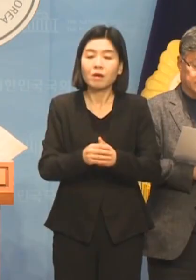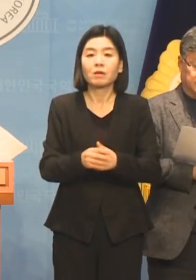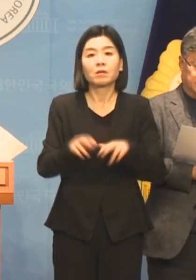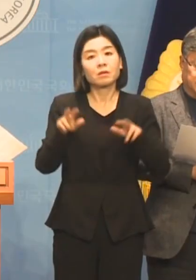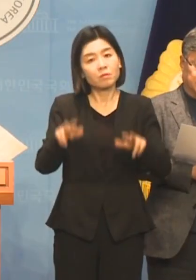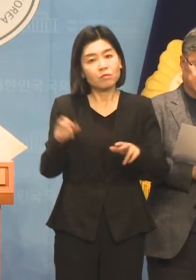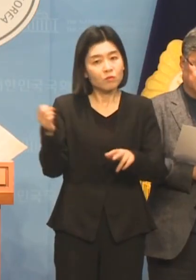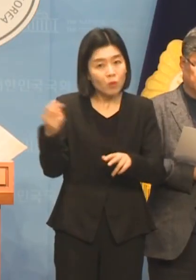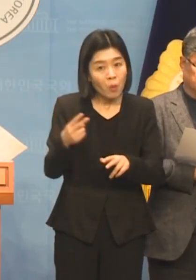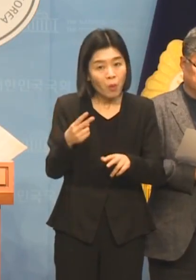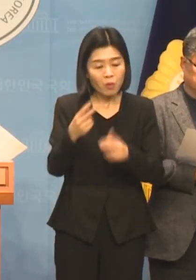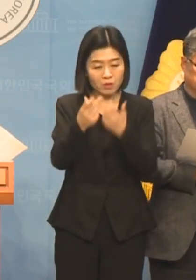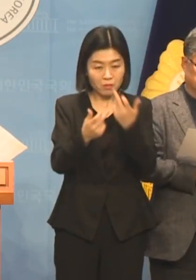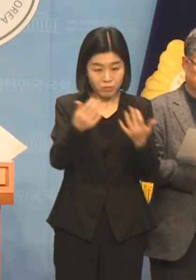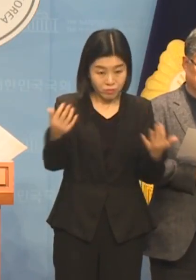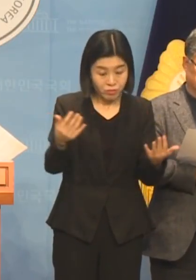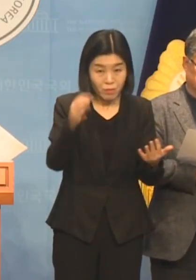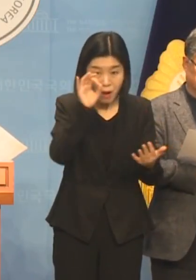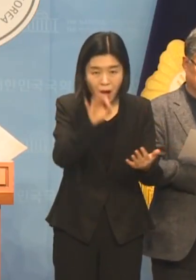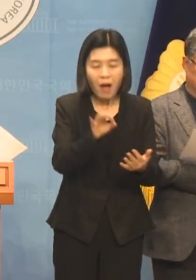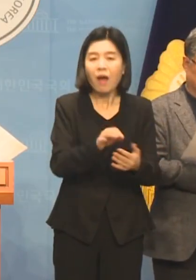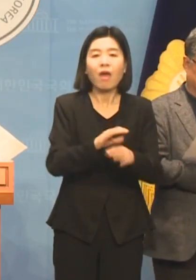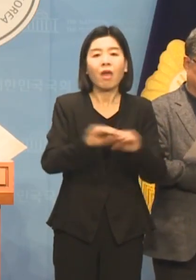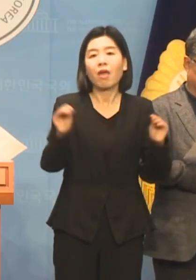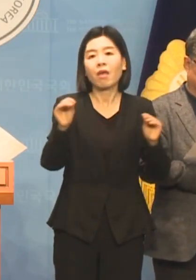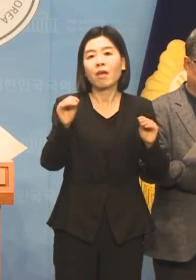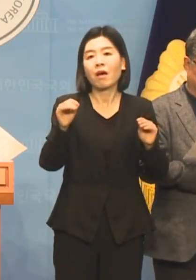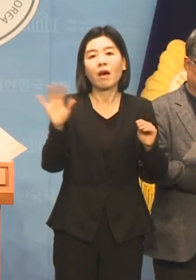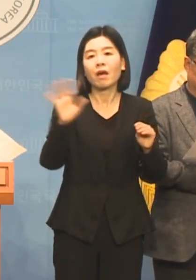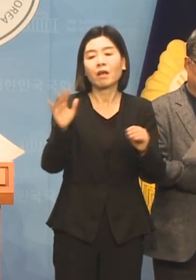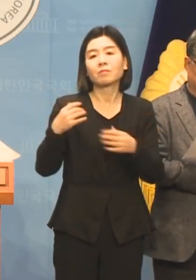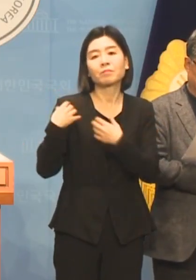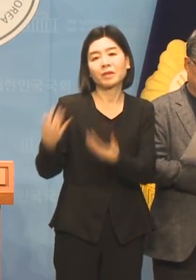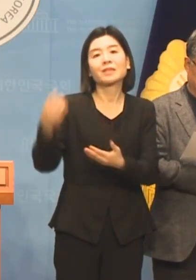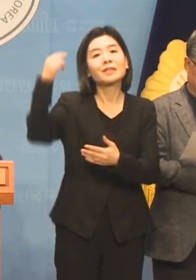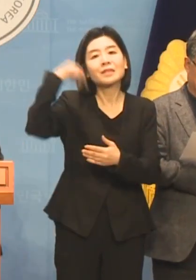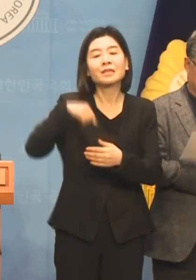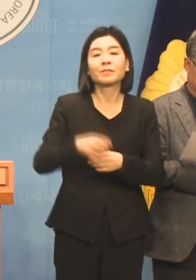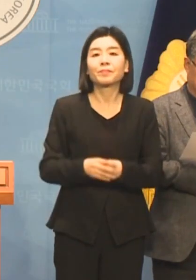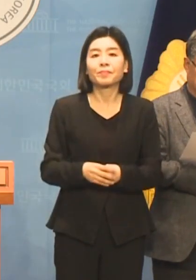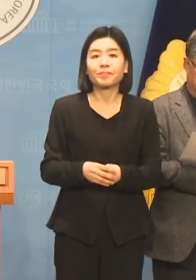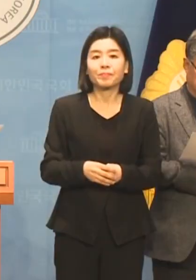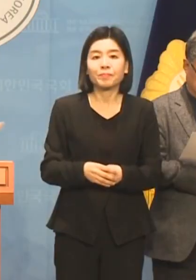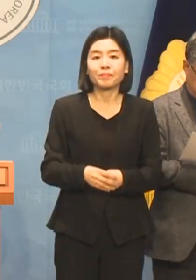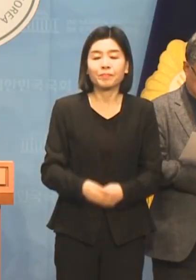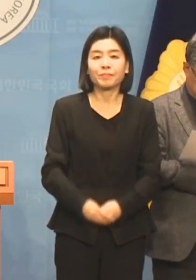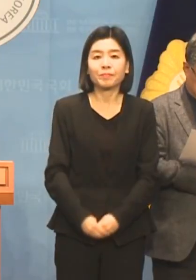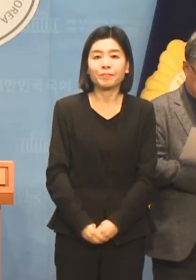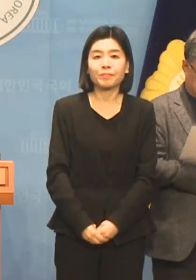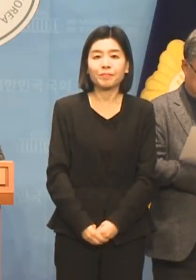산불에서도 사실상 무대응에 가까운 상황임이 밝혀졌습니다.